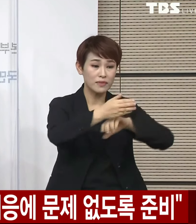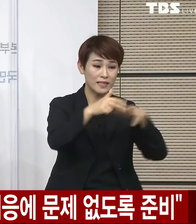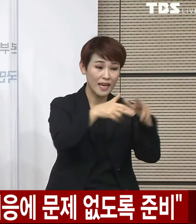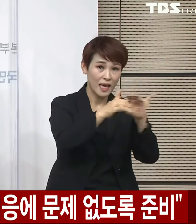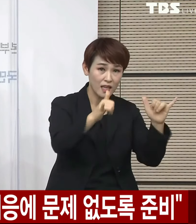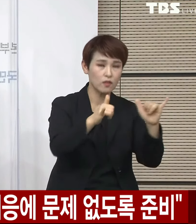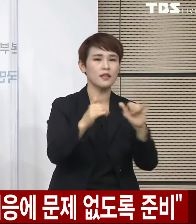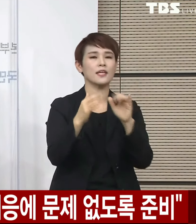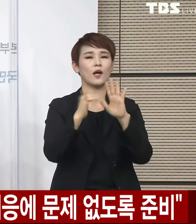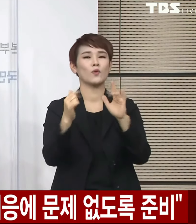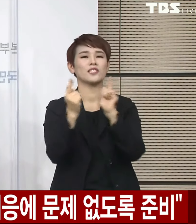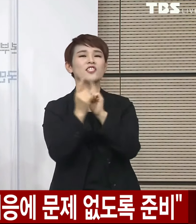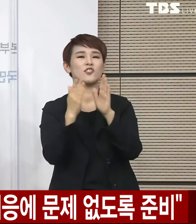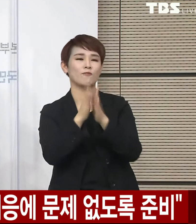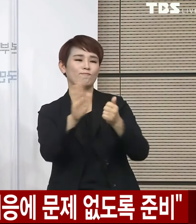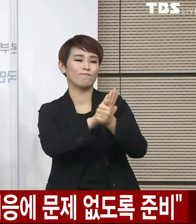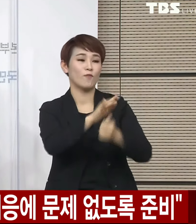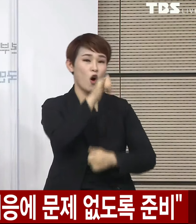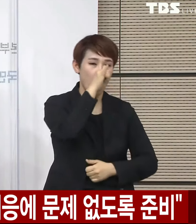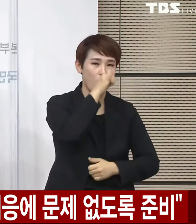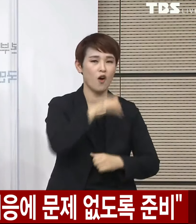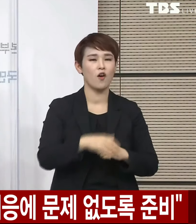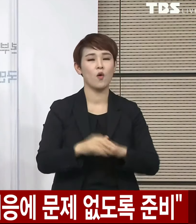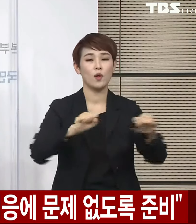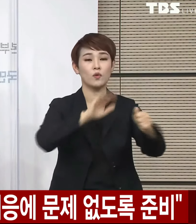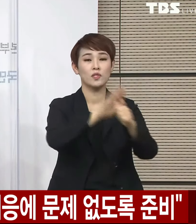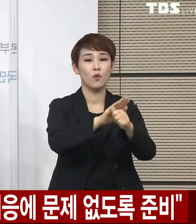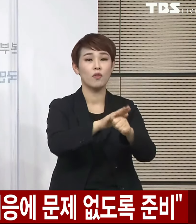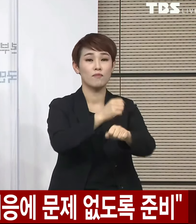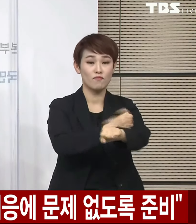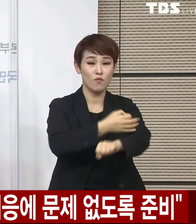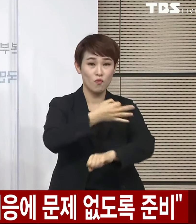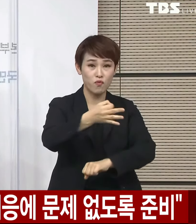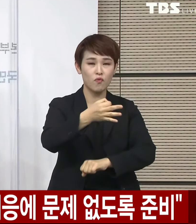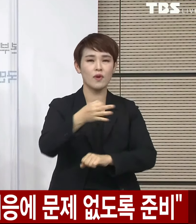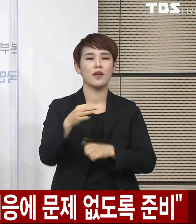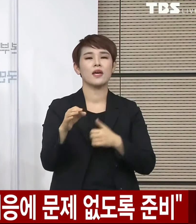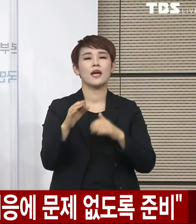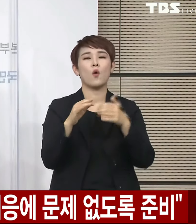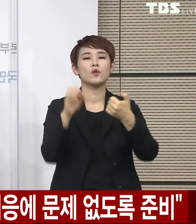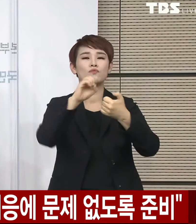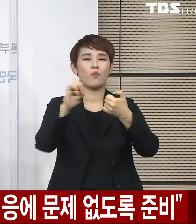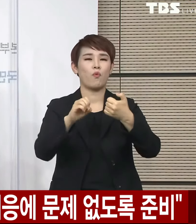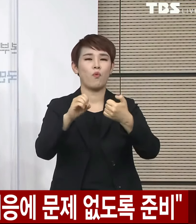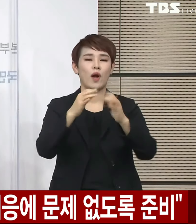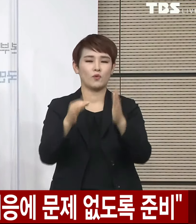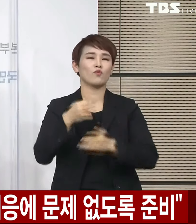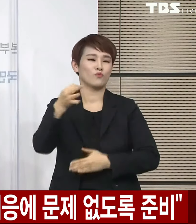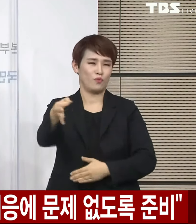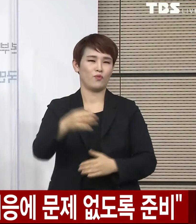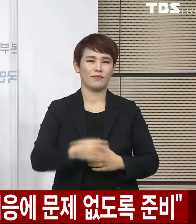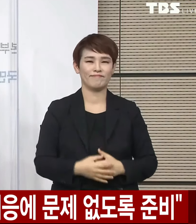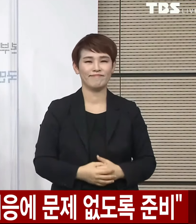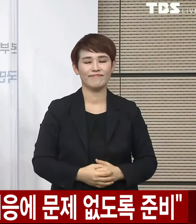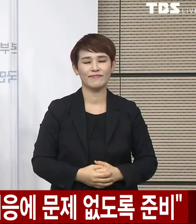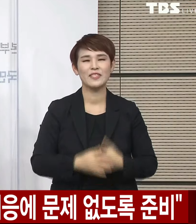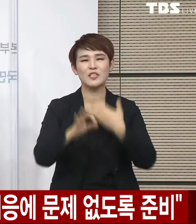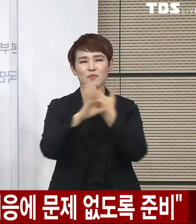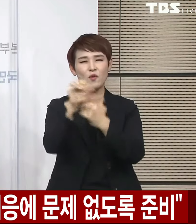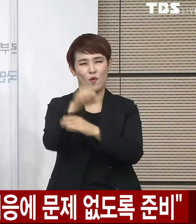서비스를 제공하면 급여 비용의 50%를 보전해주는 가족급여 제도를 한시적으로